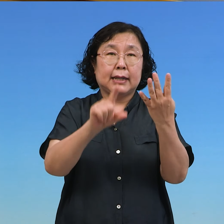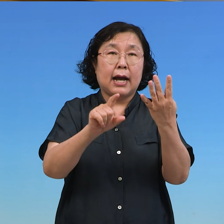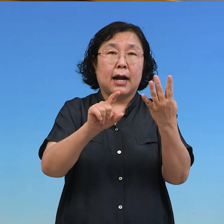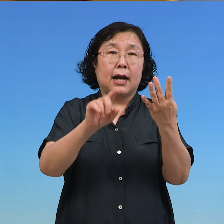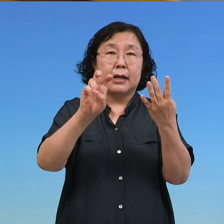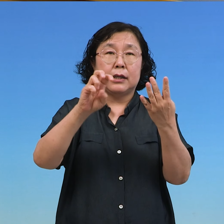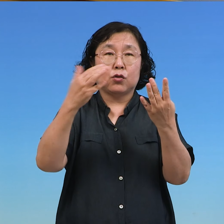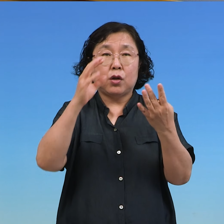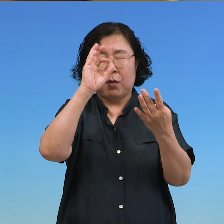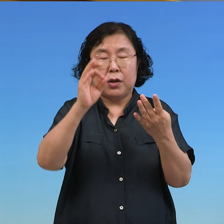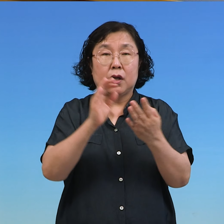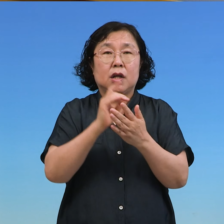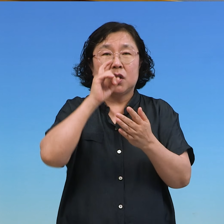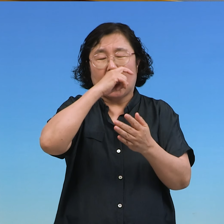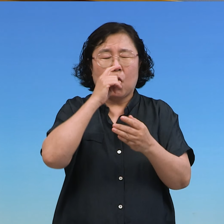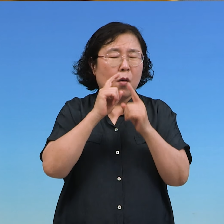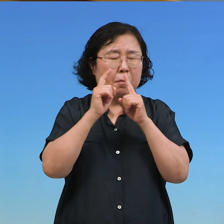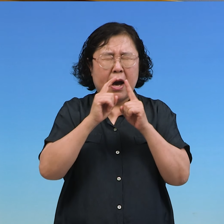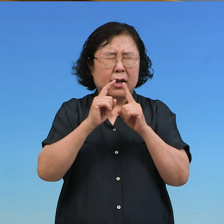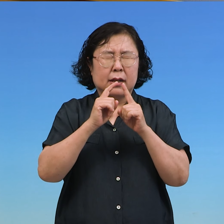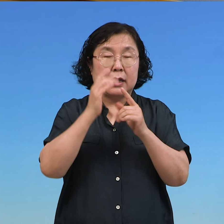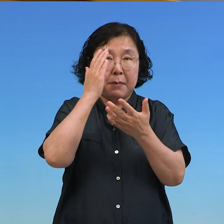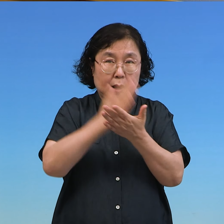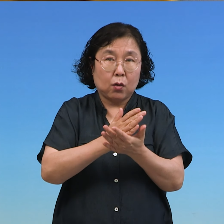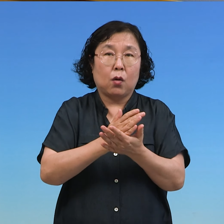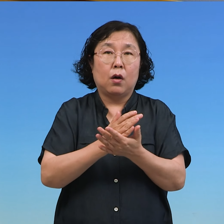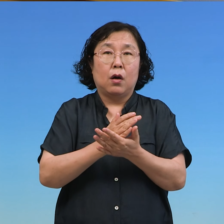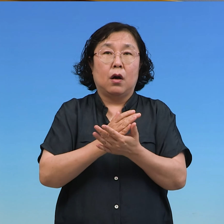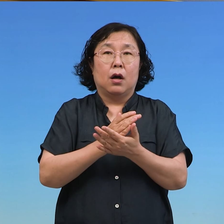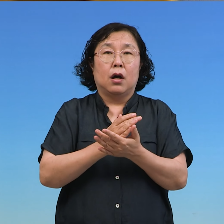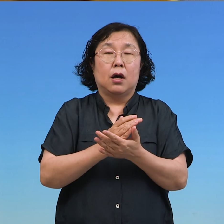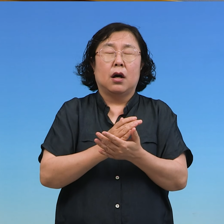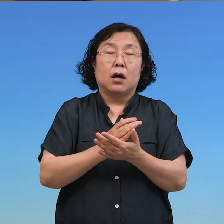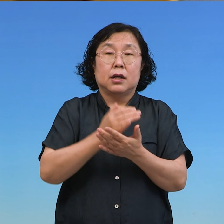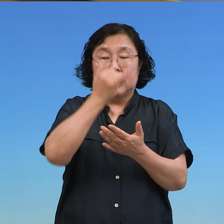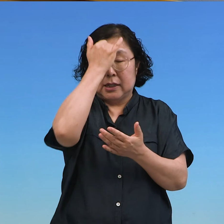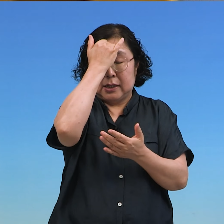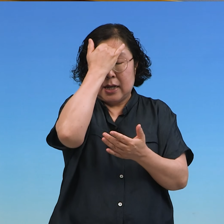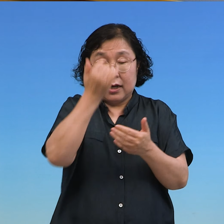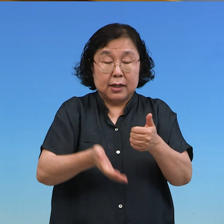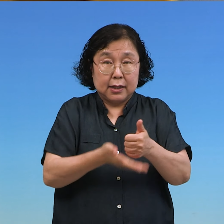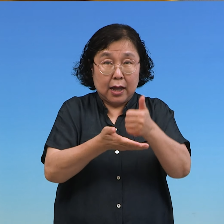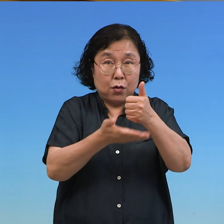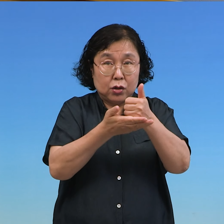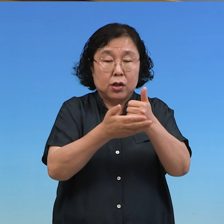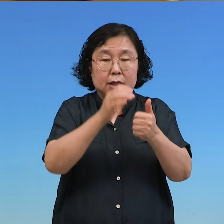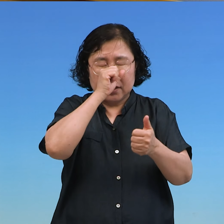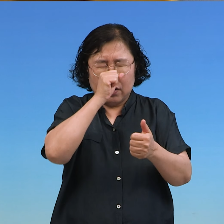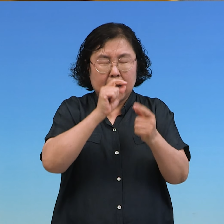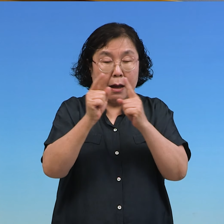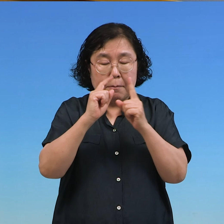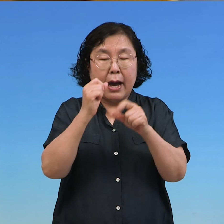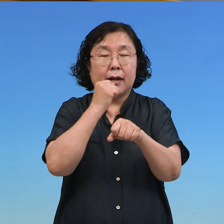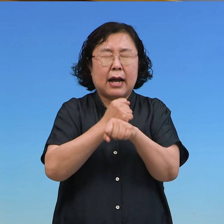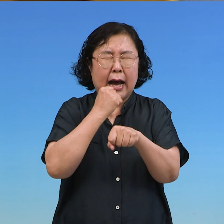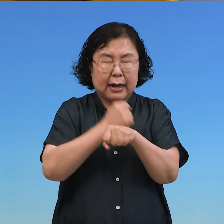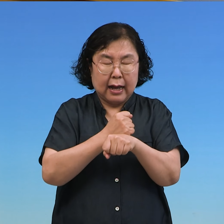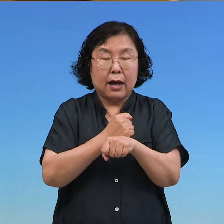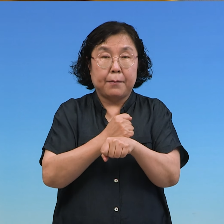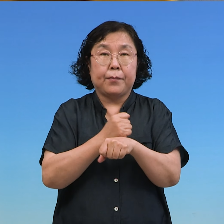말고 오직 덕을 세우는데 소용되는 대로 선한 말을 하여 듣는 자들에게 은혜를 끼치게 하라 여기에 나오는